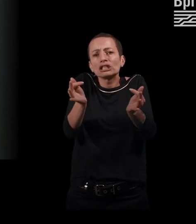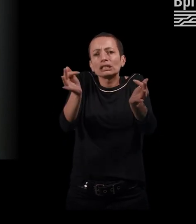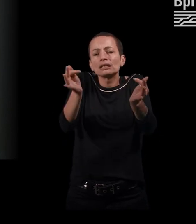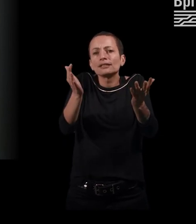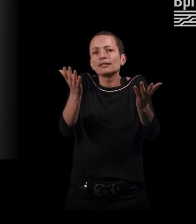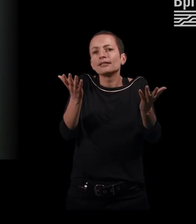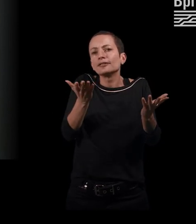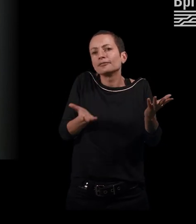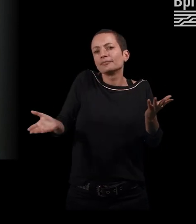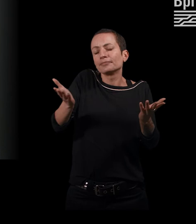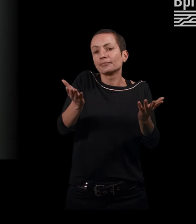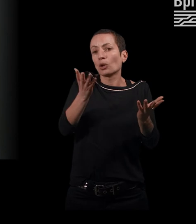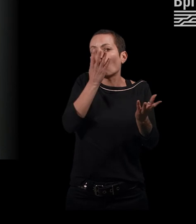l'impression